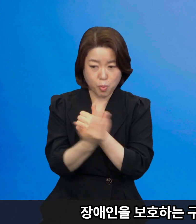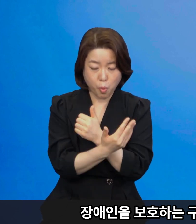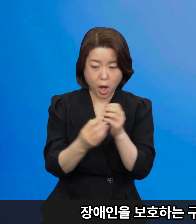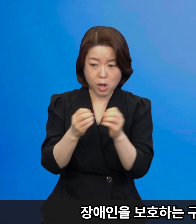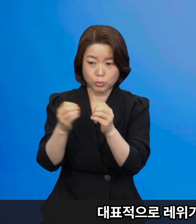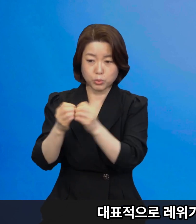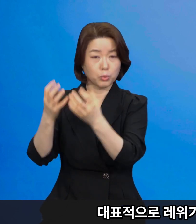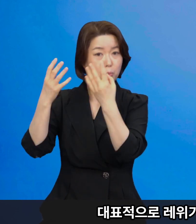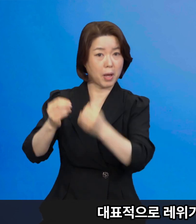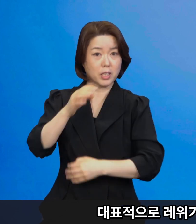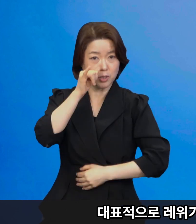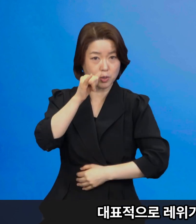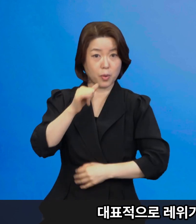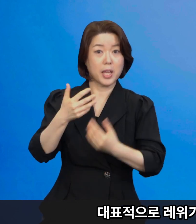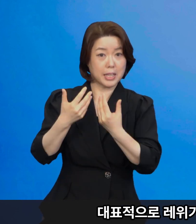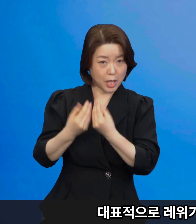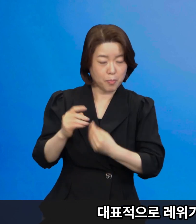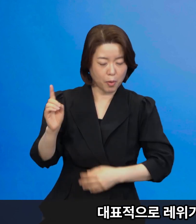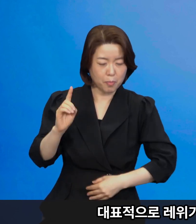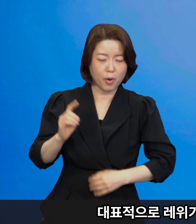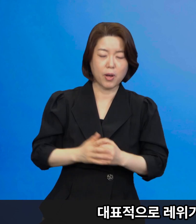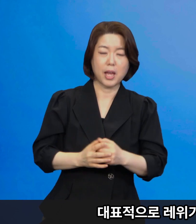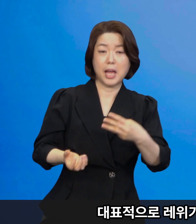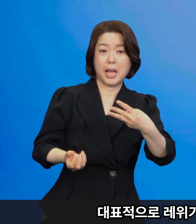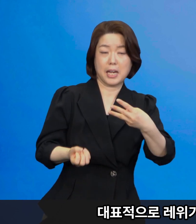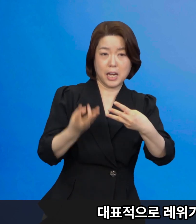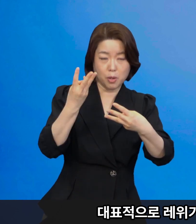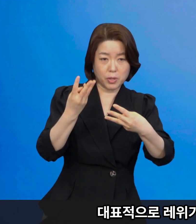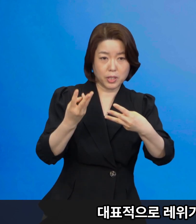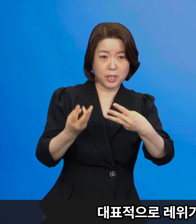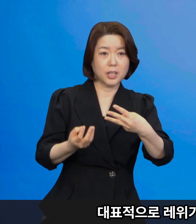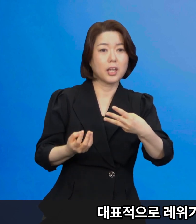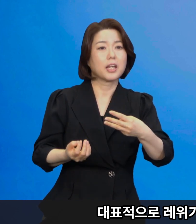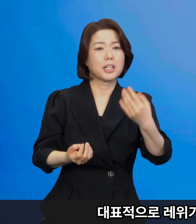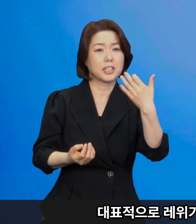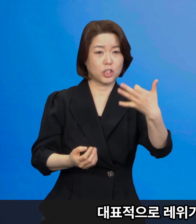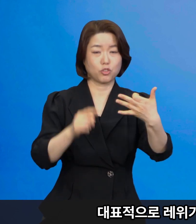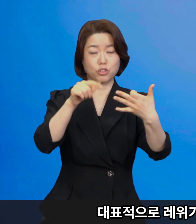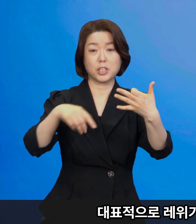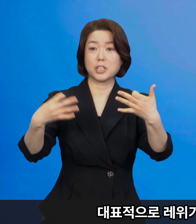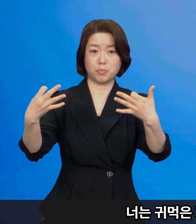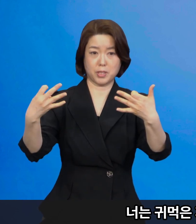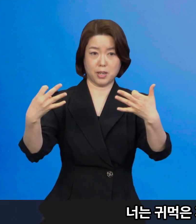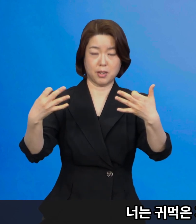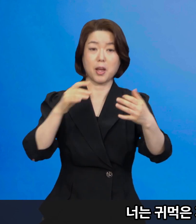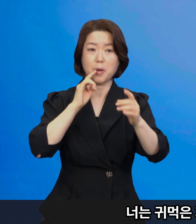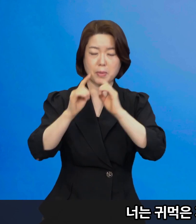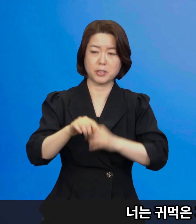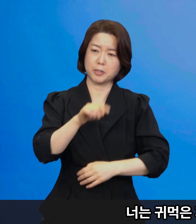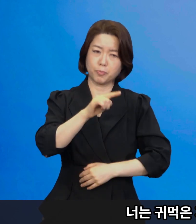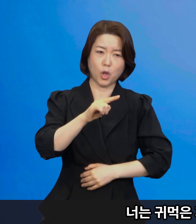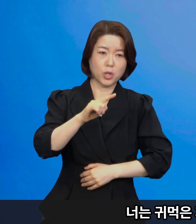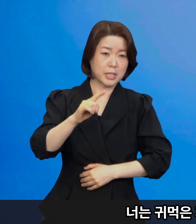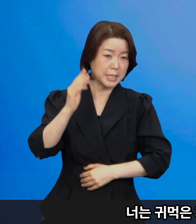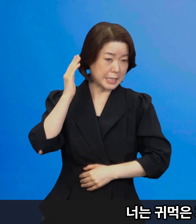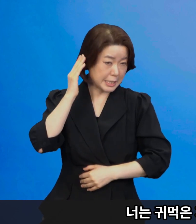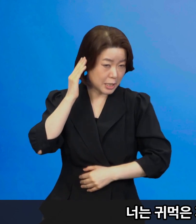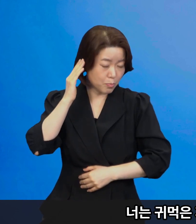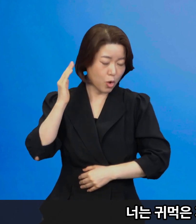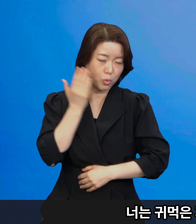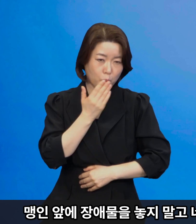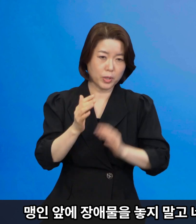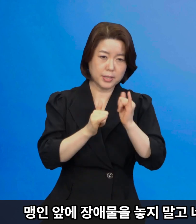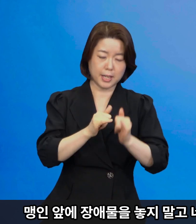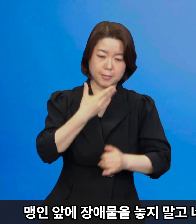굉장히 많이 있습니다. 대표적으로 레위기 19장 14절 말씀입니다. 너는 귀먹은 자를 저주하지